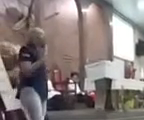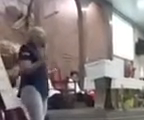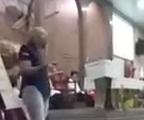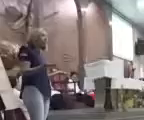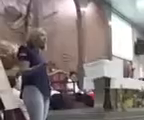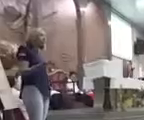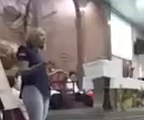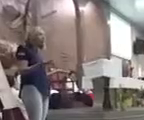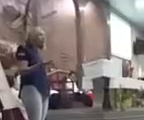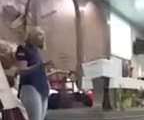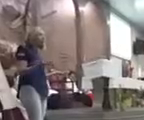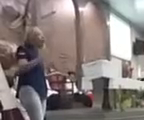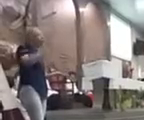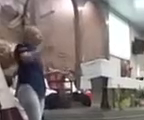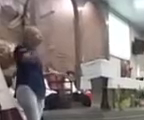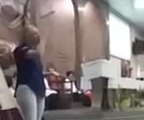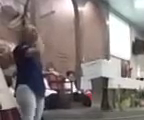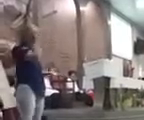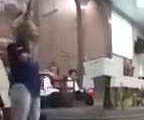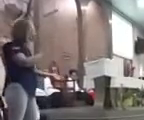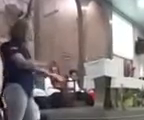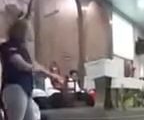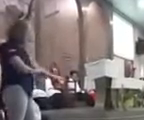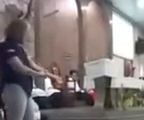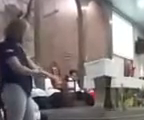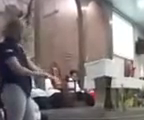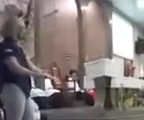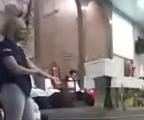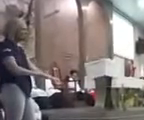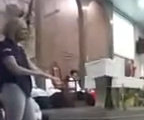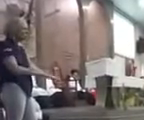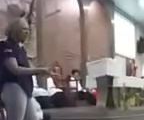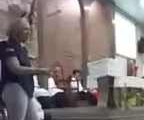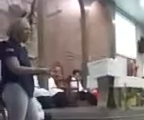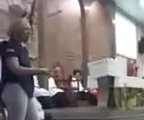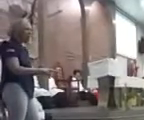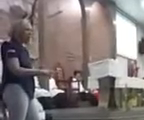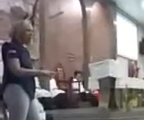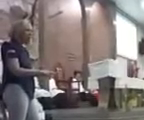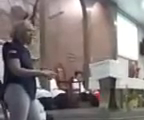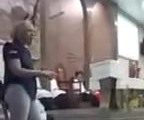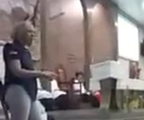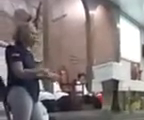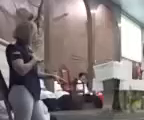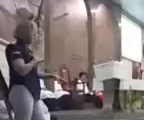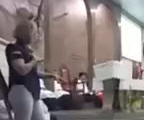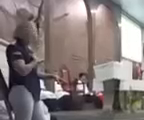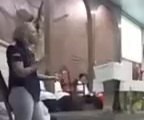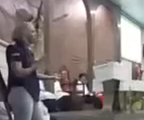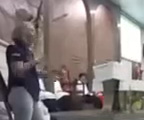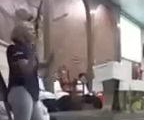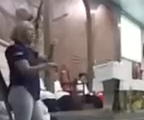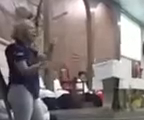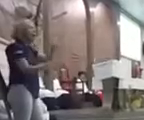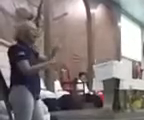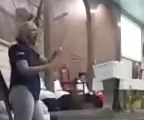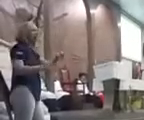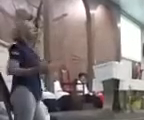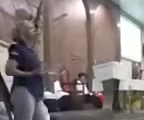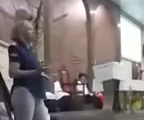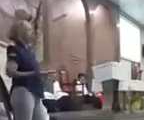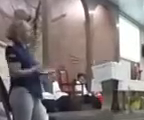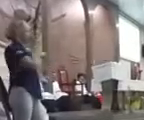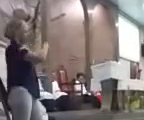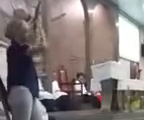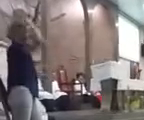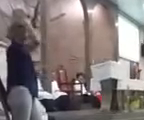E outros ainda ficaram até bravos com os empregados, bateram, surraram